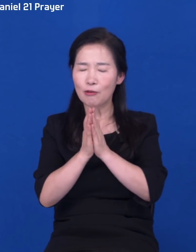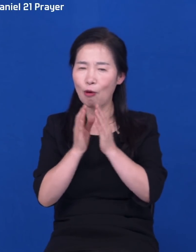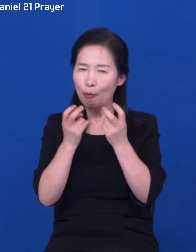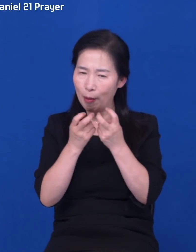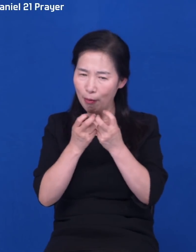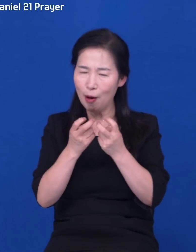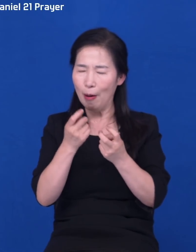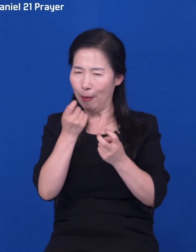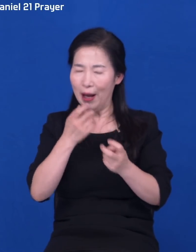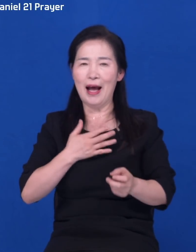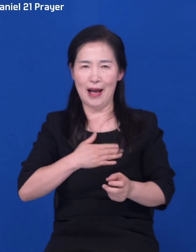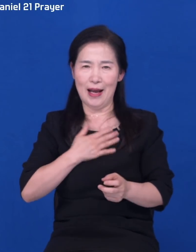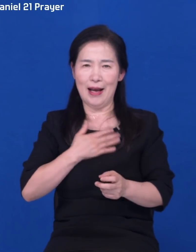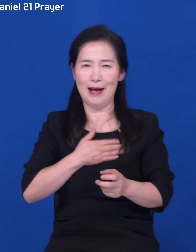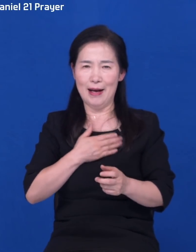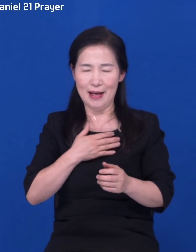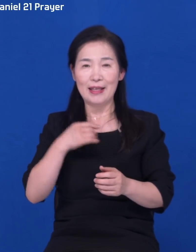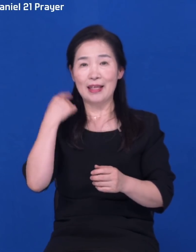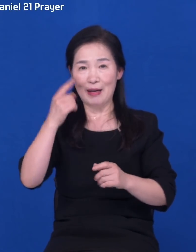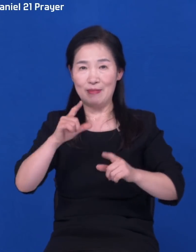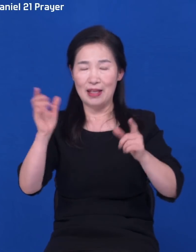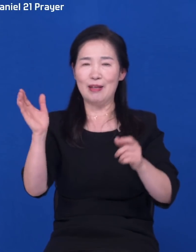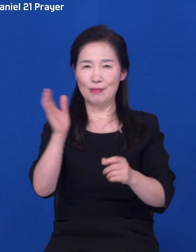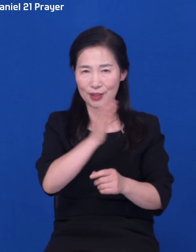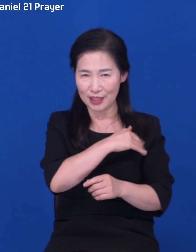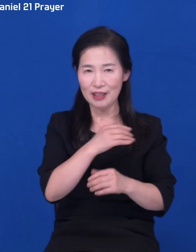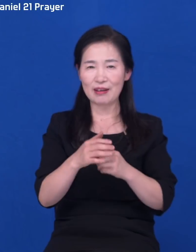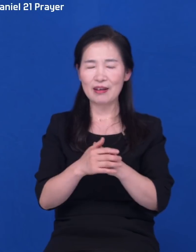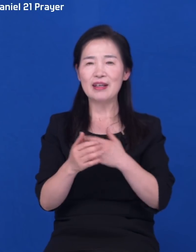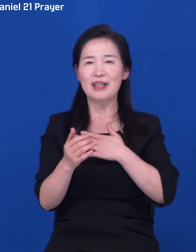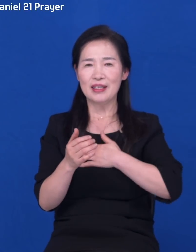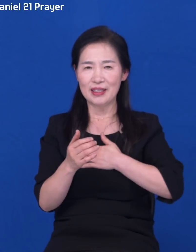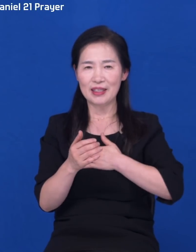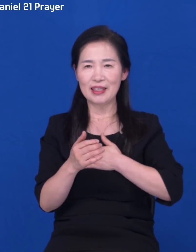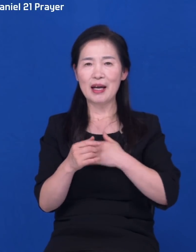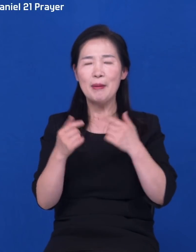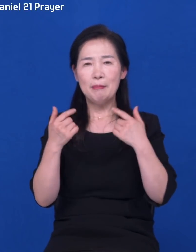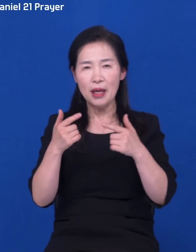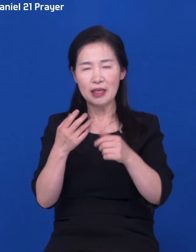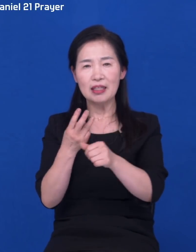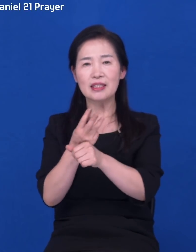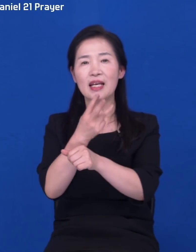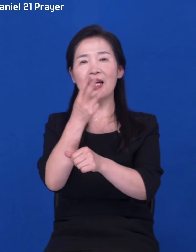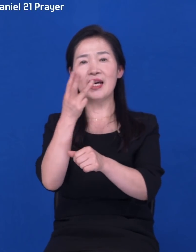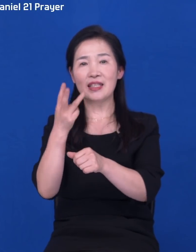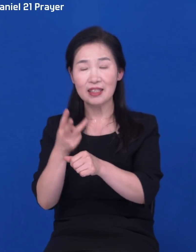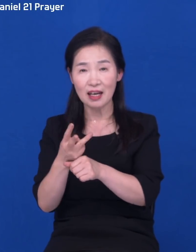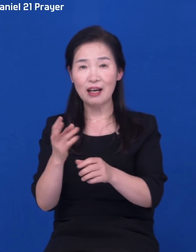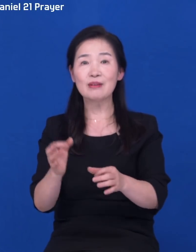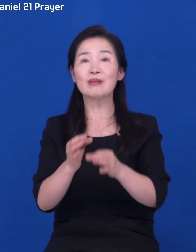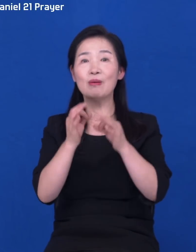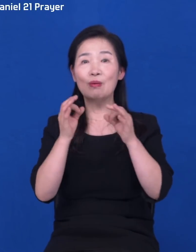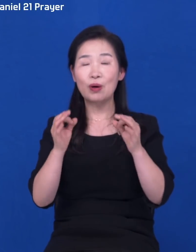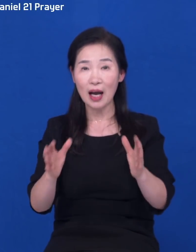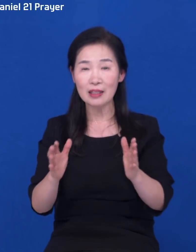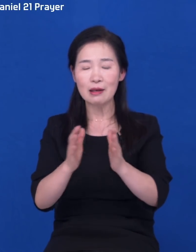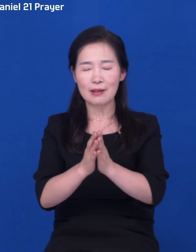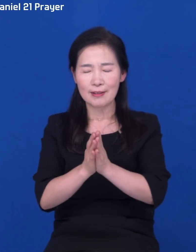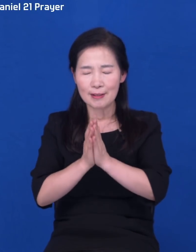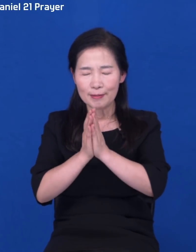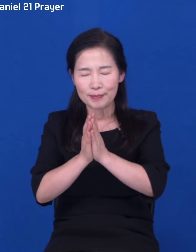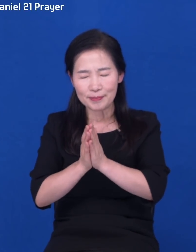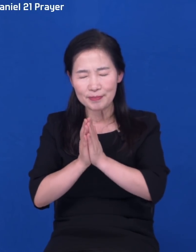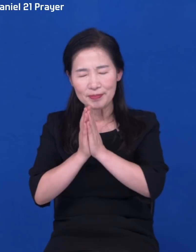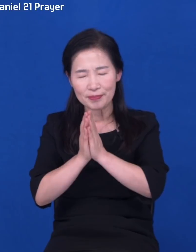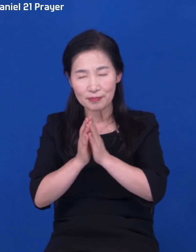그렇게 얘기하고 그 다음 날부터는 제가 매일 3시간 동안 기도를 하는 게 힘들지 않게 금방 하게